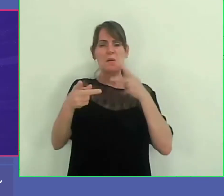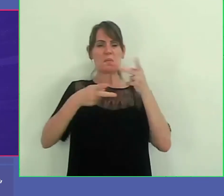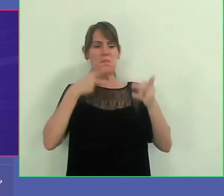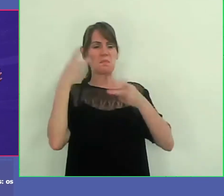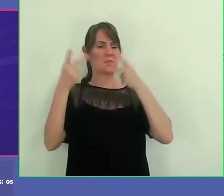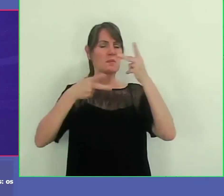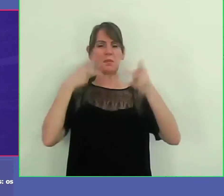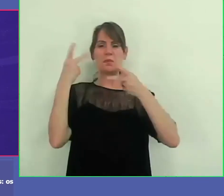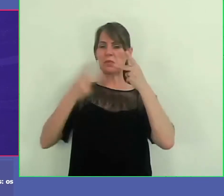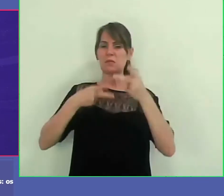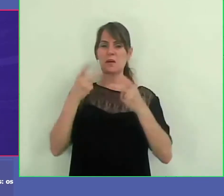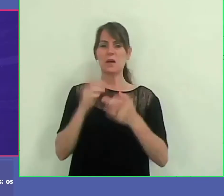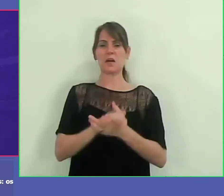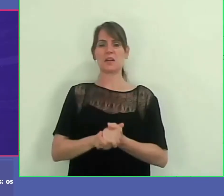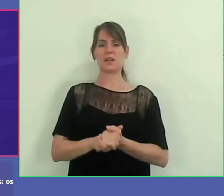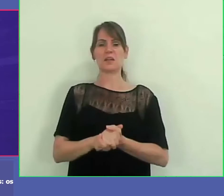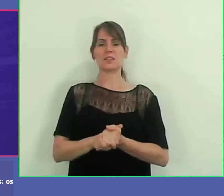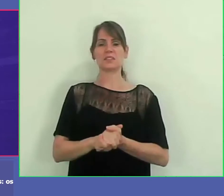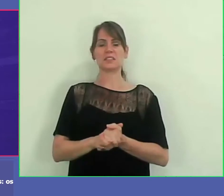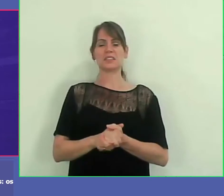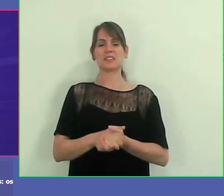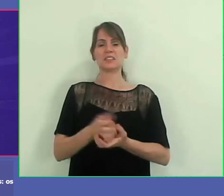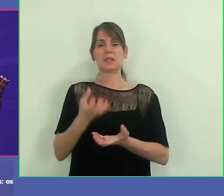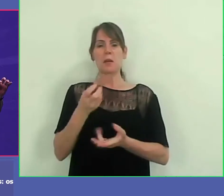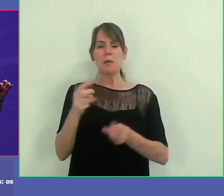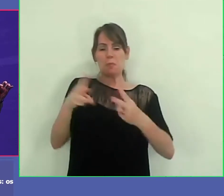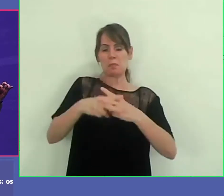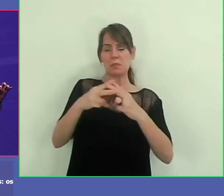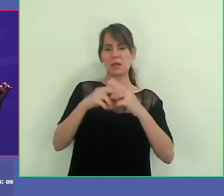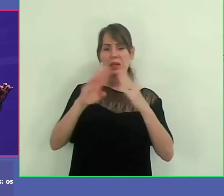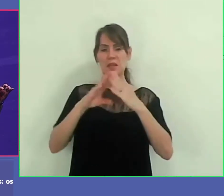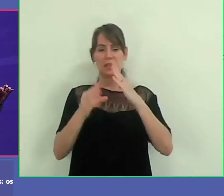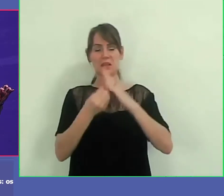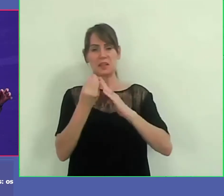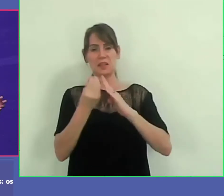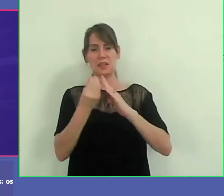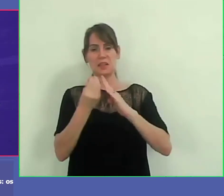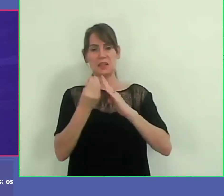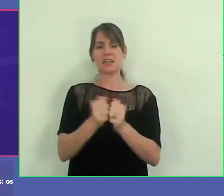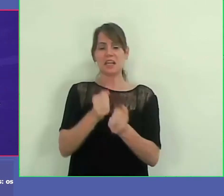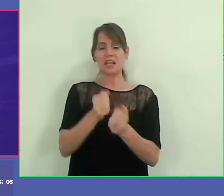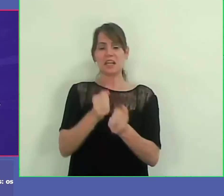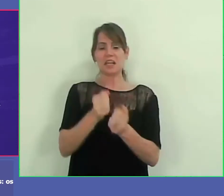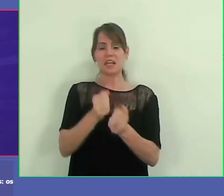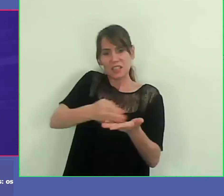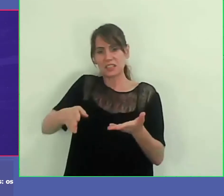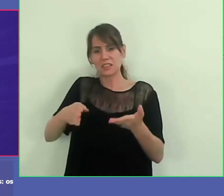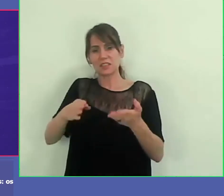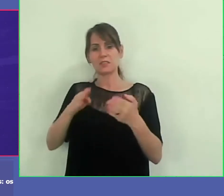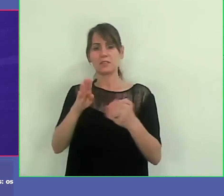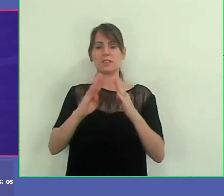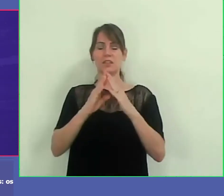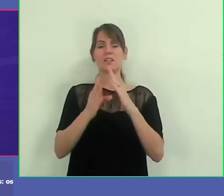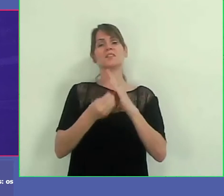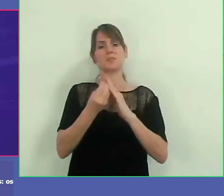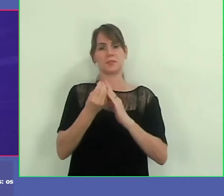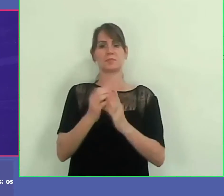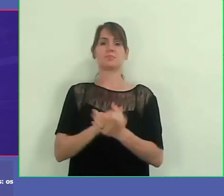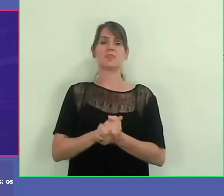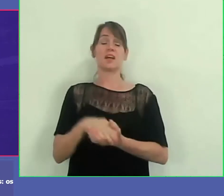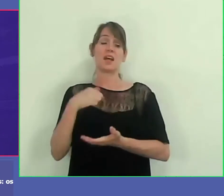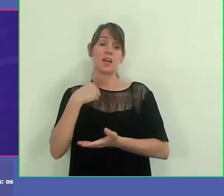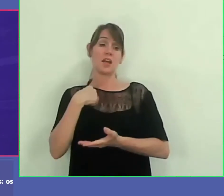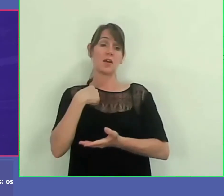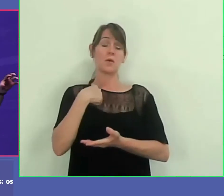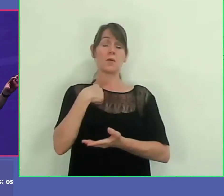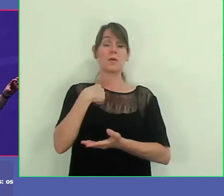Facções, causar divisões na igreja, formar partidos, né? Eu prefiro esse, eu prefiro aquilo, né? Esses aqui